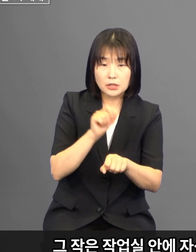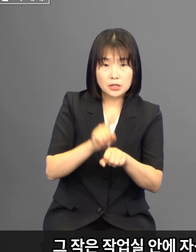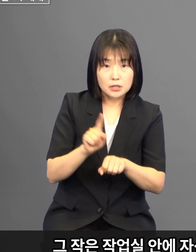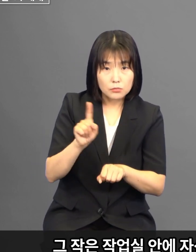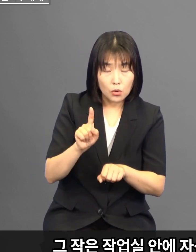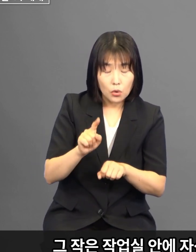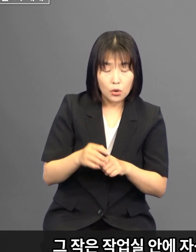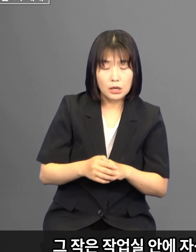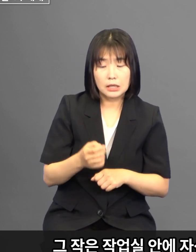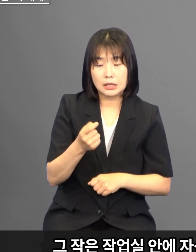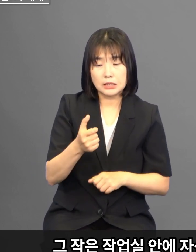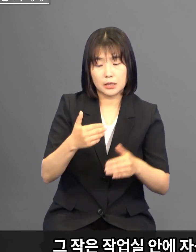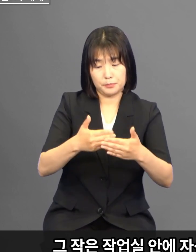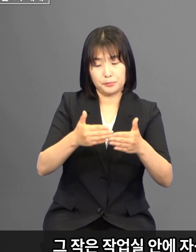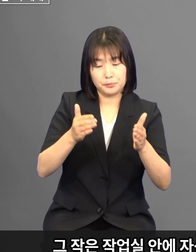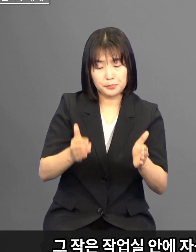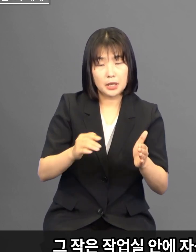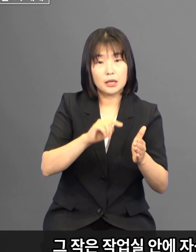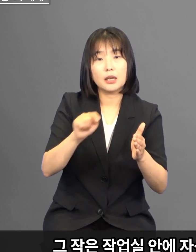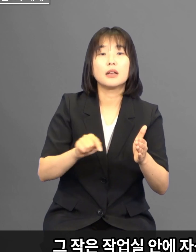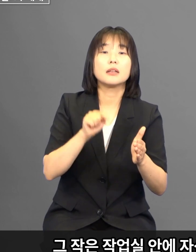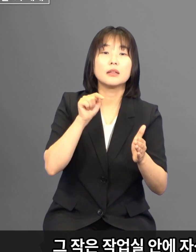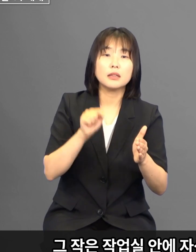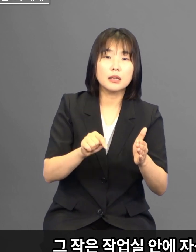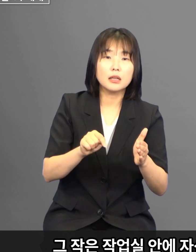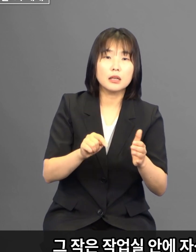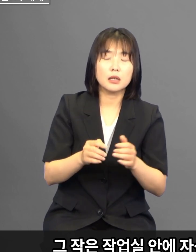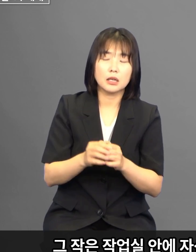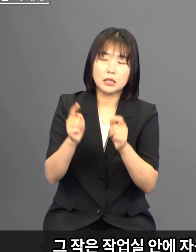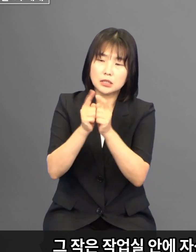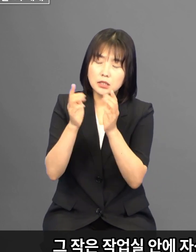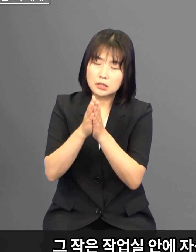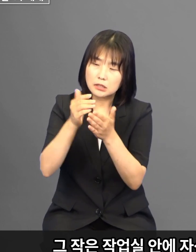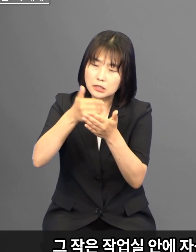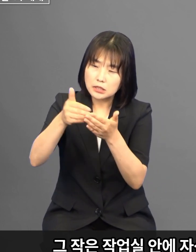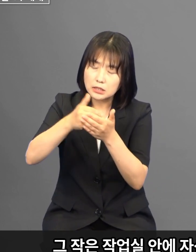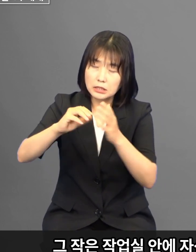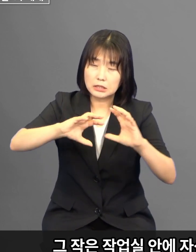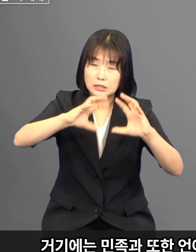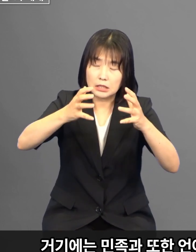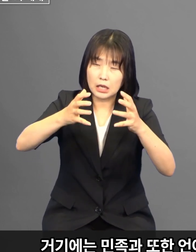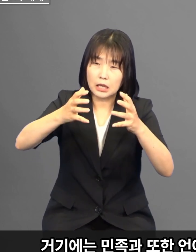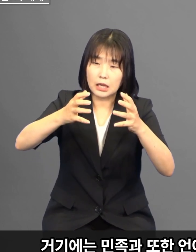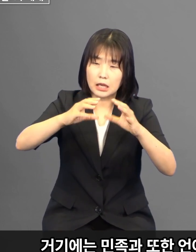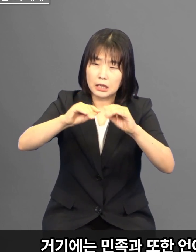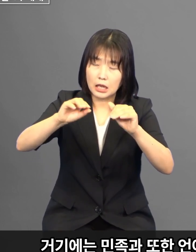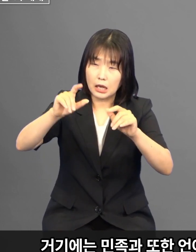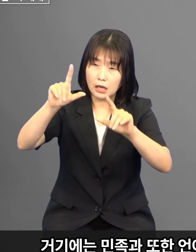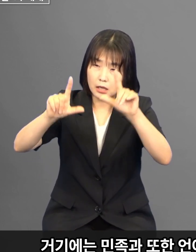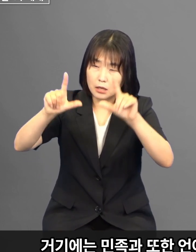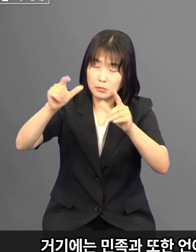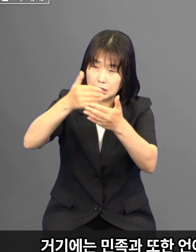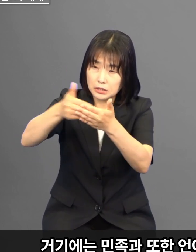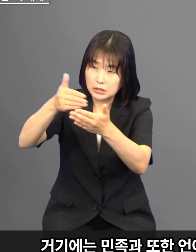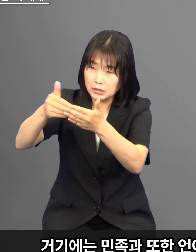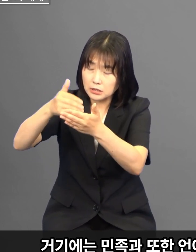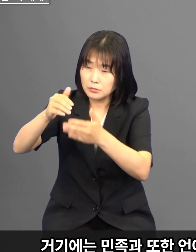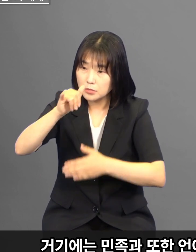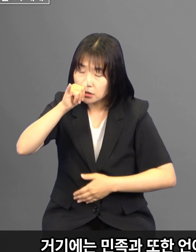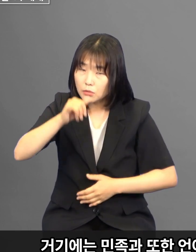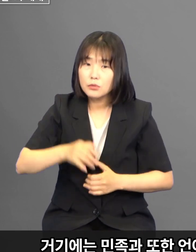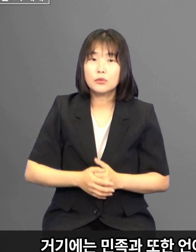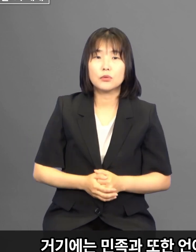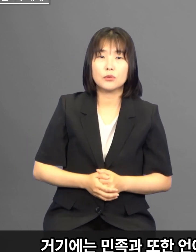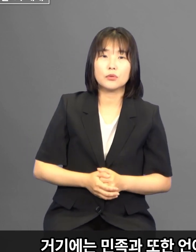그 작은 작업실 안에 자신이 직접 그린 세계 지도가 있었고 거기에는 민족과 또한